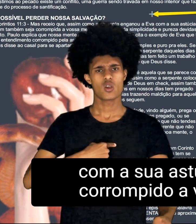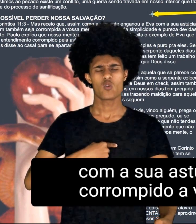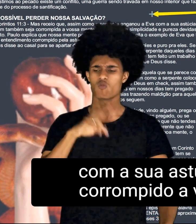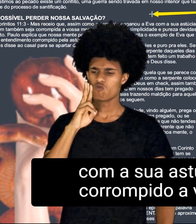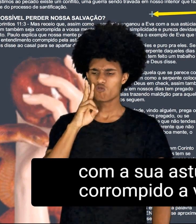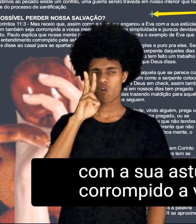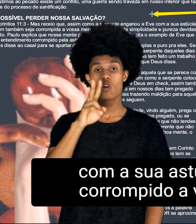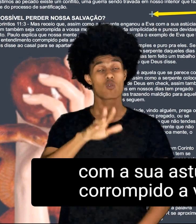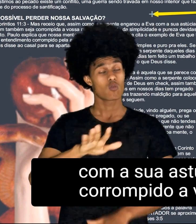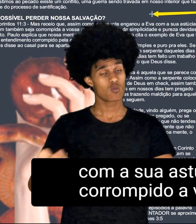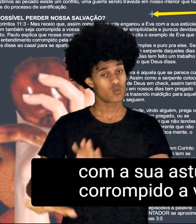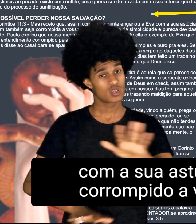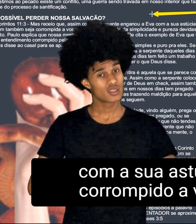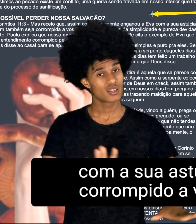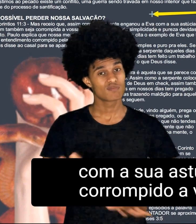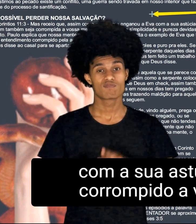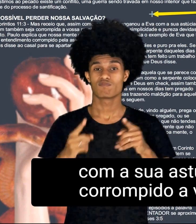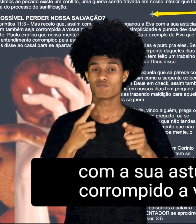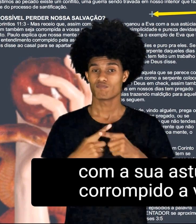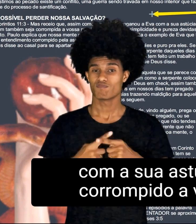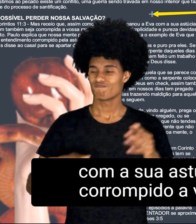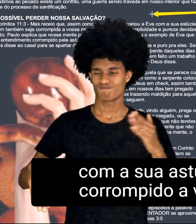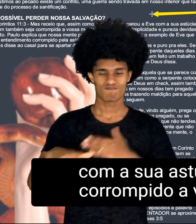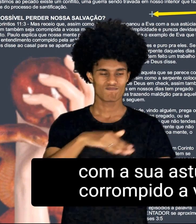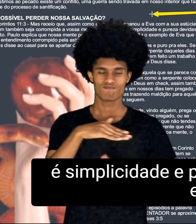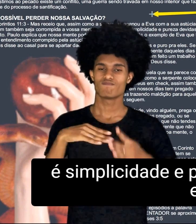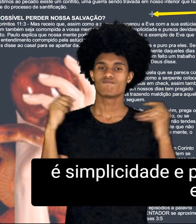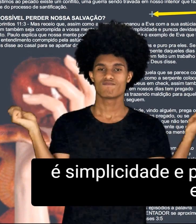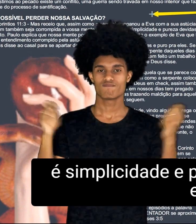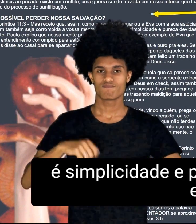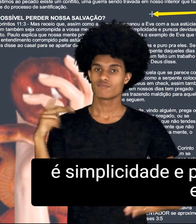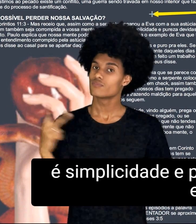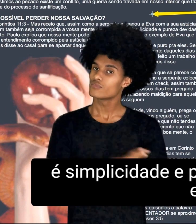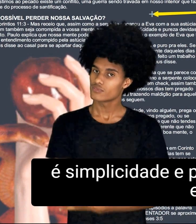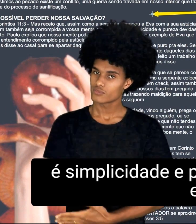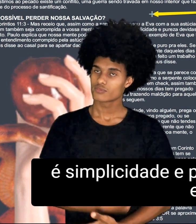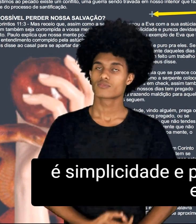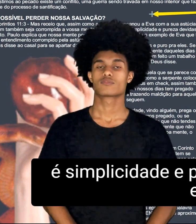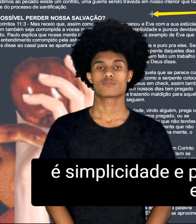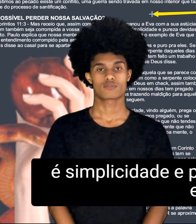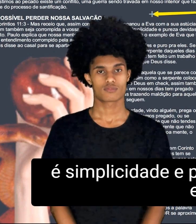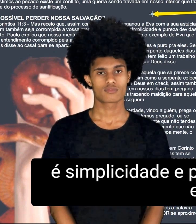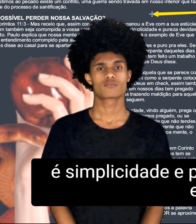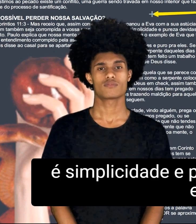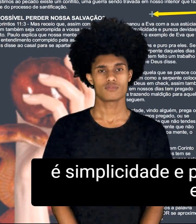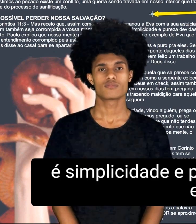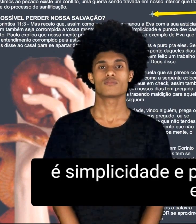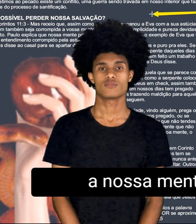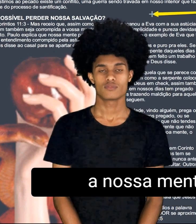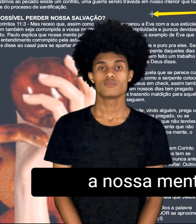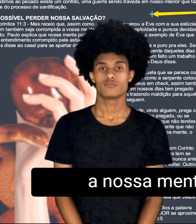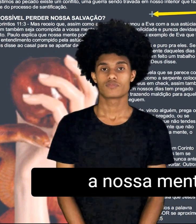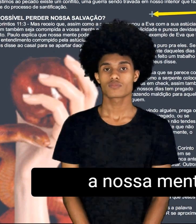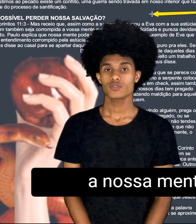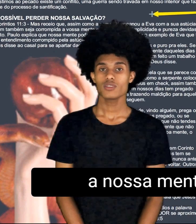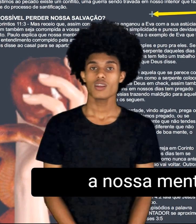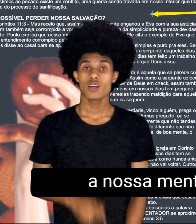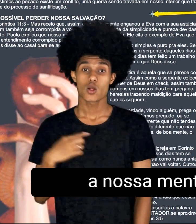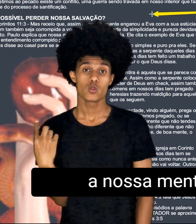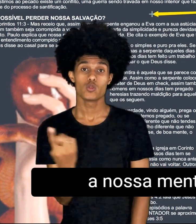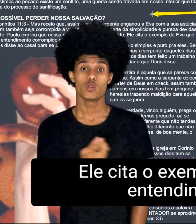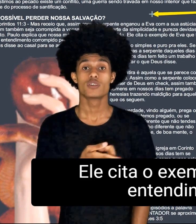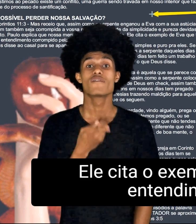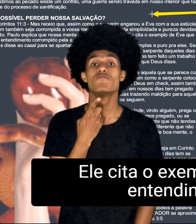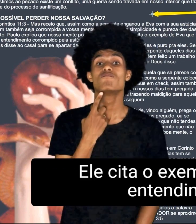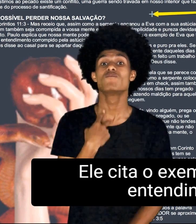astúcia, assim também seja corrompida a vossa mente, e se aparte a simplicidade e a pureza devidas a Cristo. Paulo explica que a nossa mente pode ser